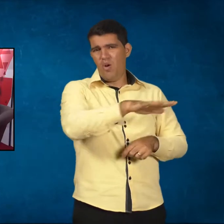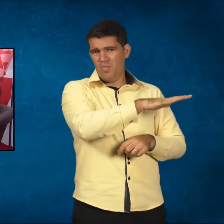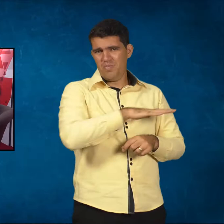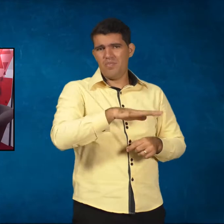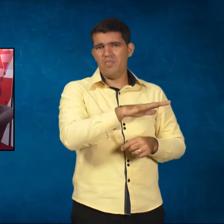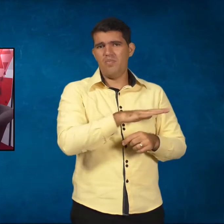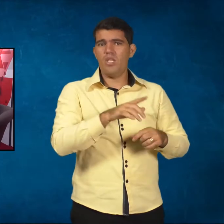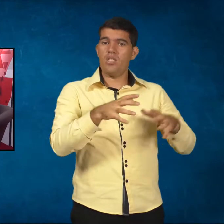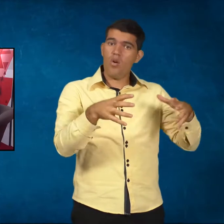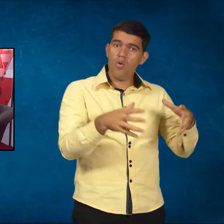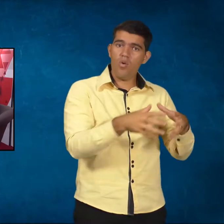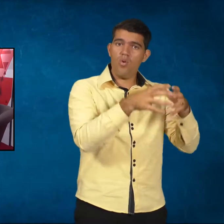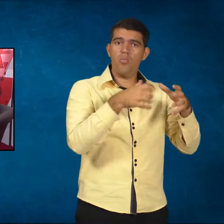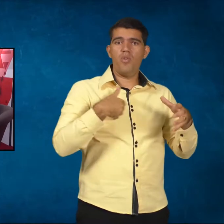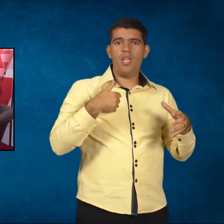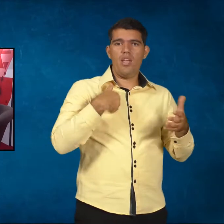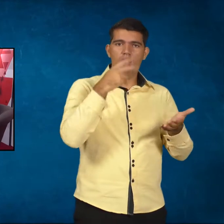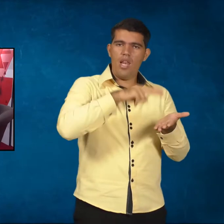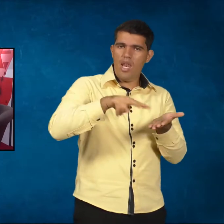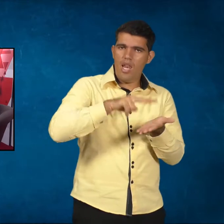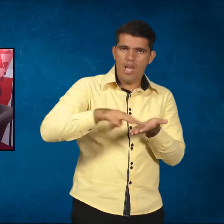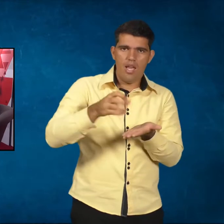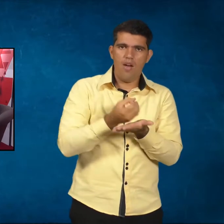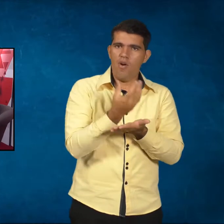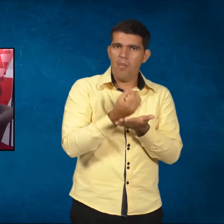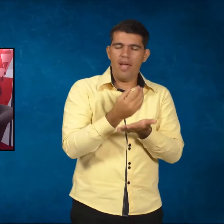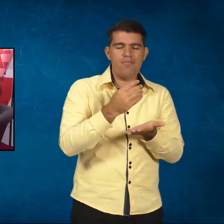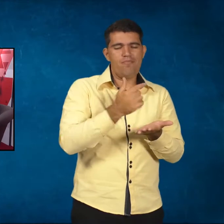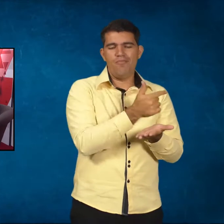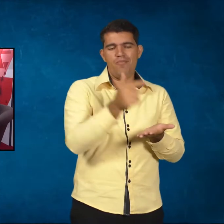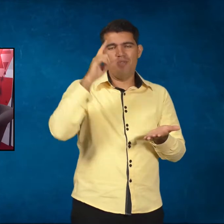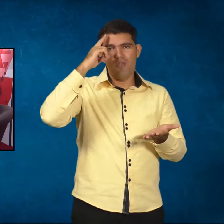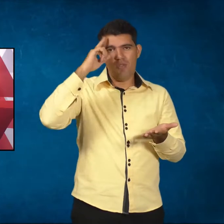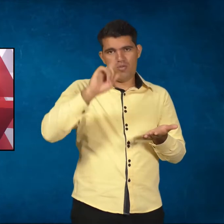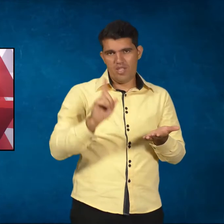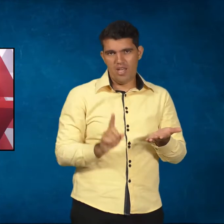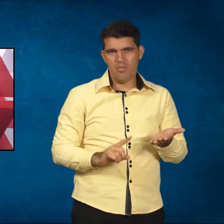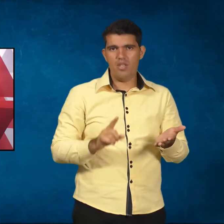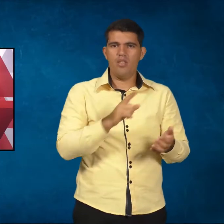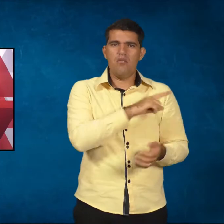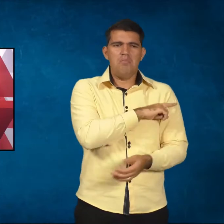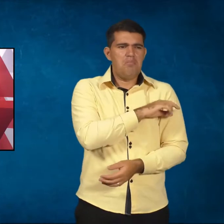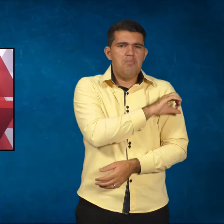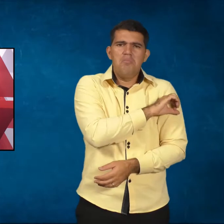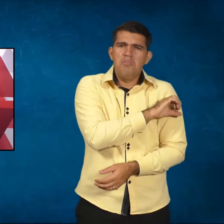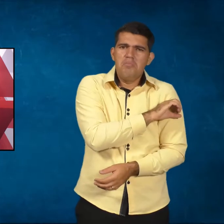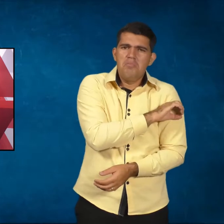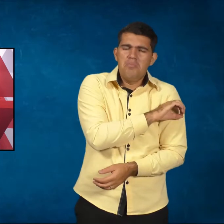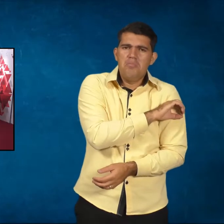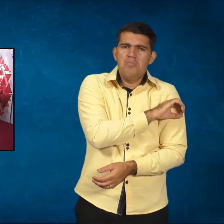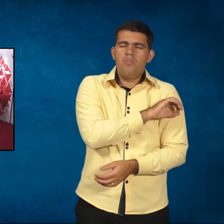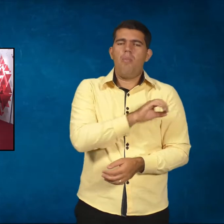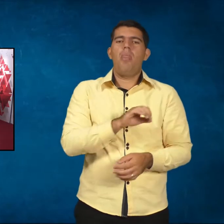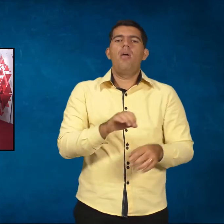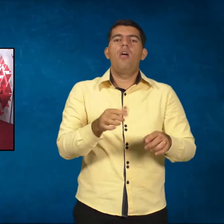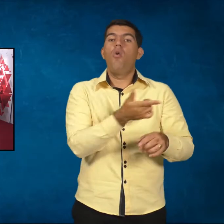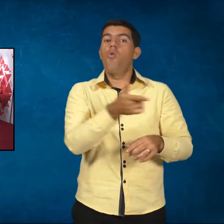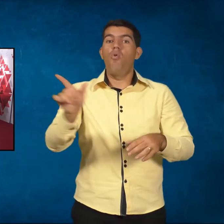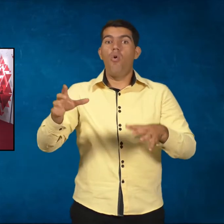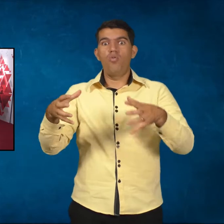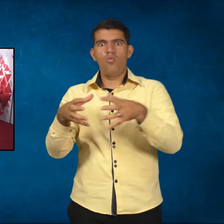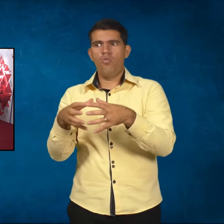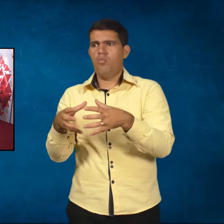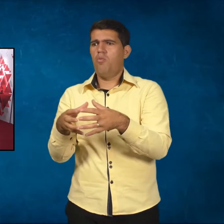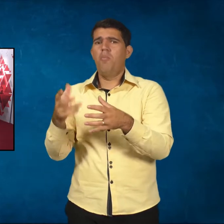então nesse grupo nós vamos ter os analfabeto as pessoas com muito baixa escolaridade ea um segundo grupo